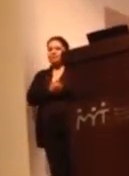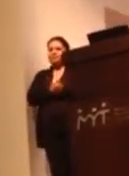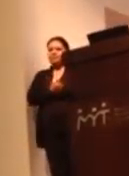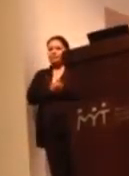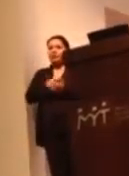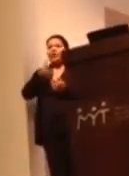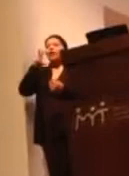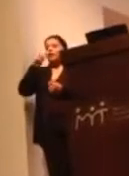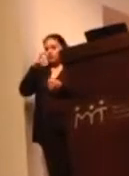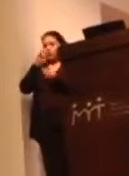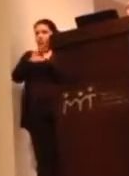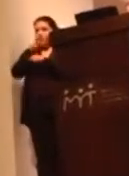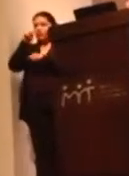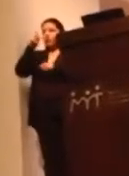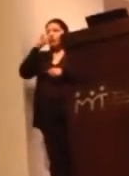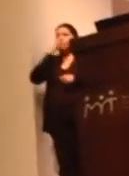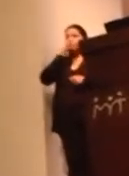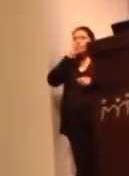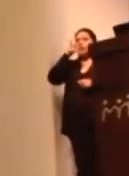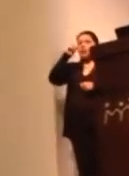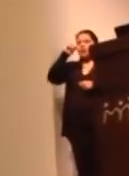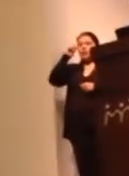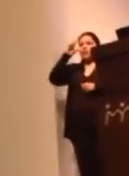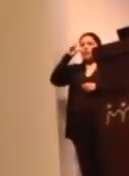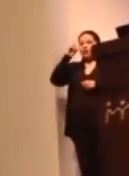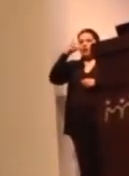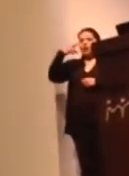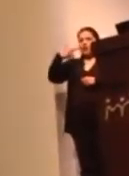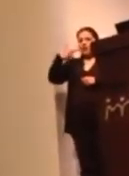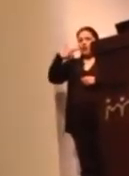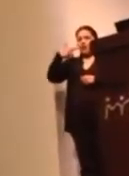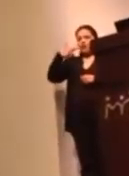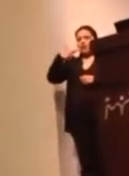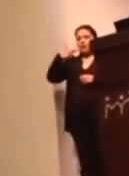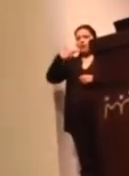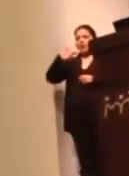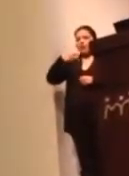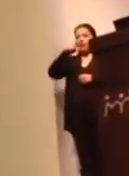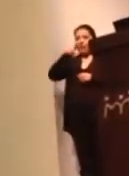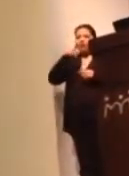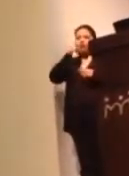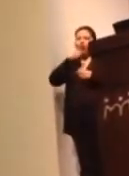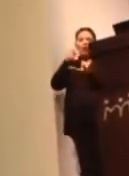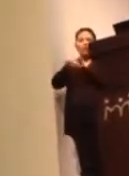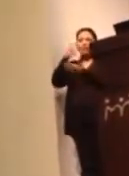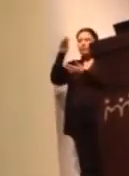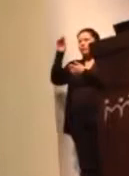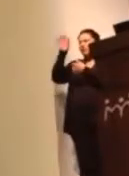¿No les pasa eso con un niño con TDAH que dices, no, ya das de cuenta que sí?